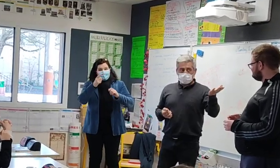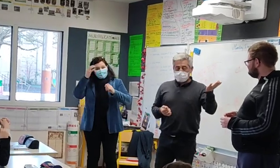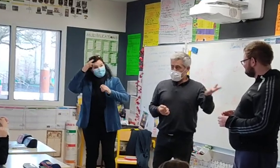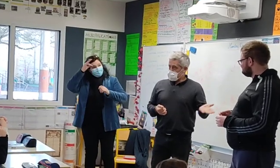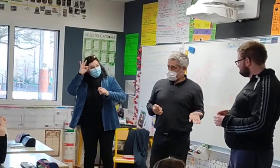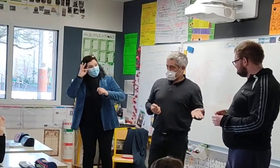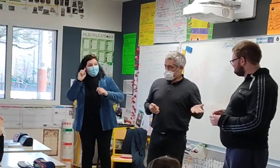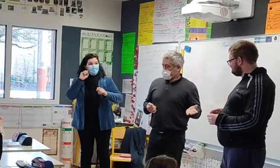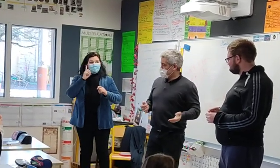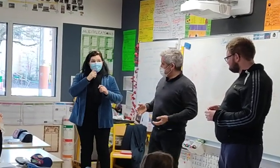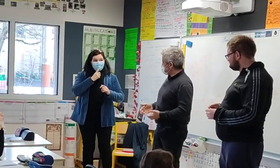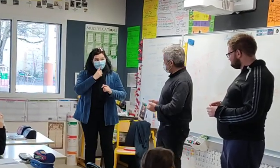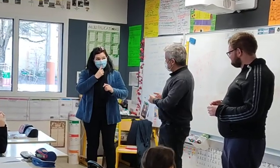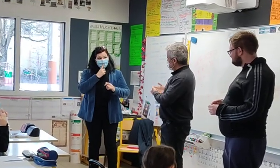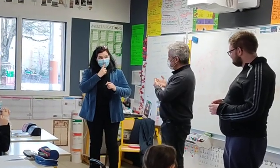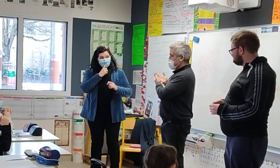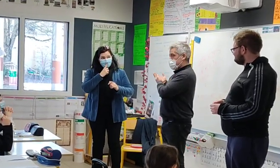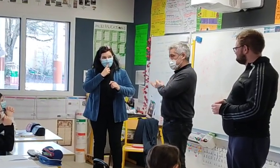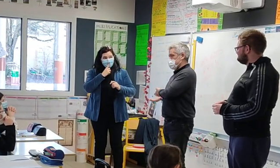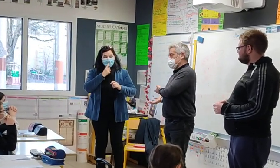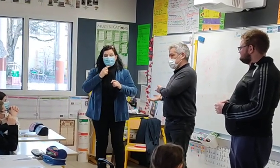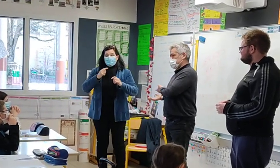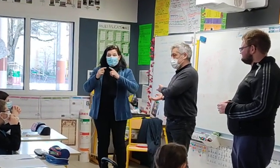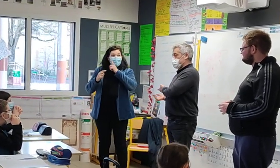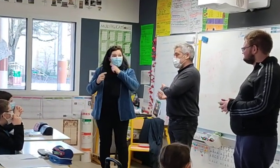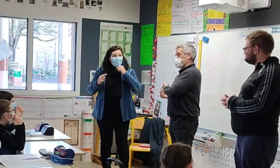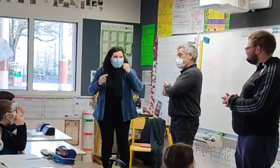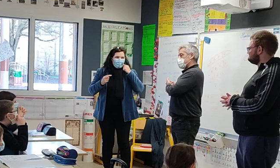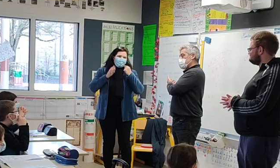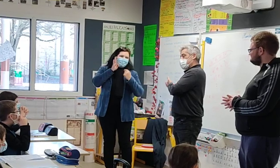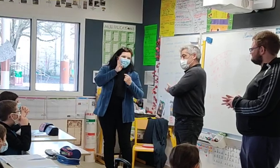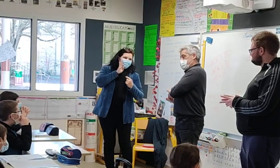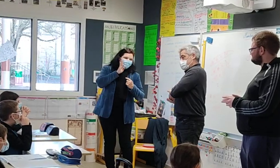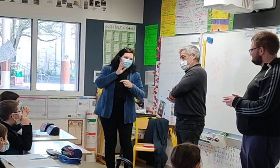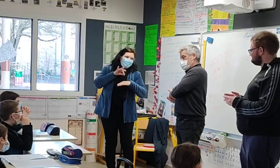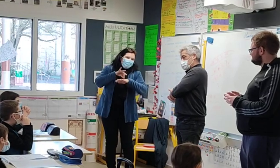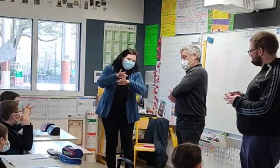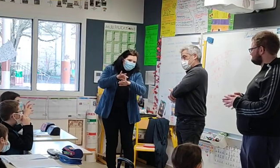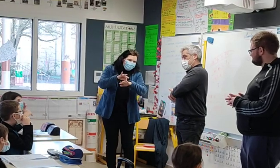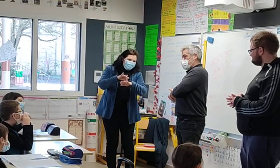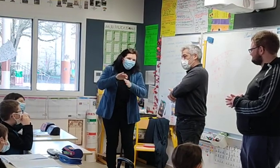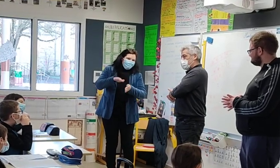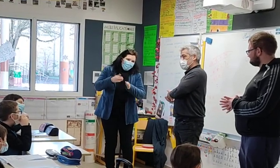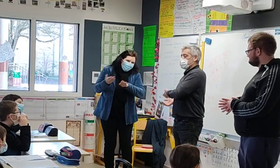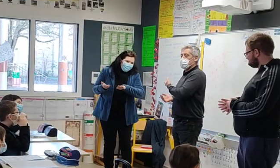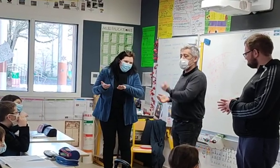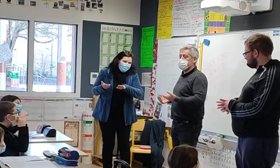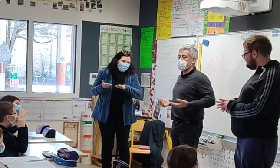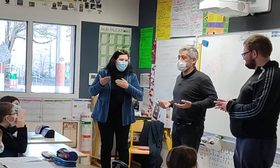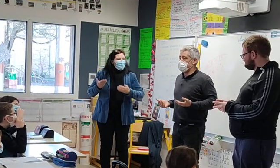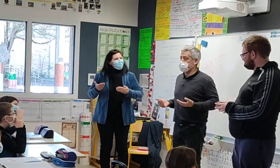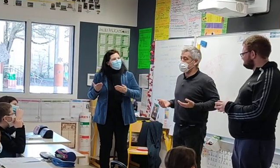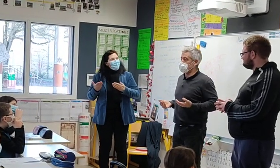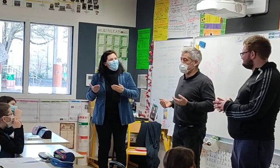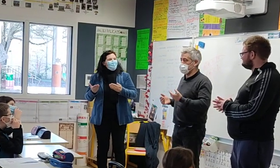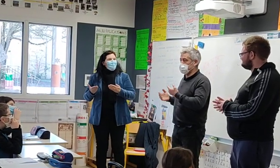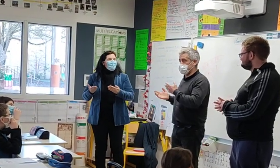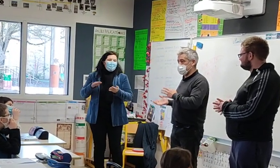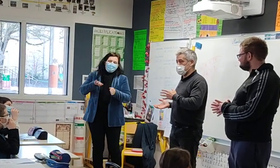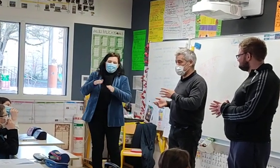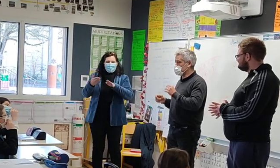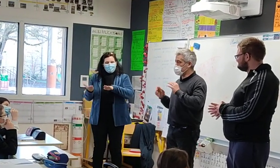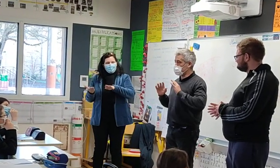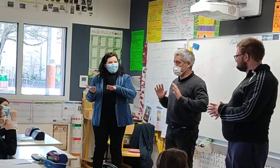qui est sourmoué, et sa maman, Anne, qui l'accompagne. D'accord ? Aujourd'hui, elle va me servir de